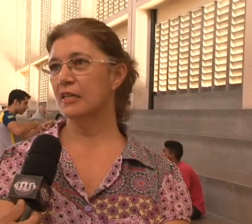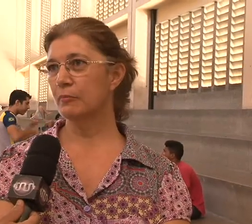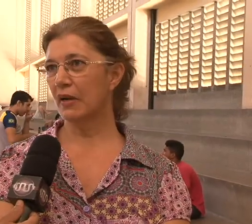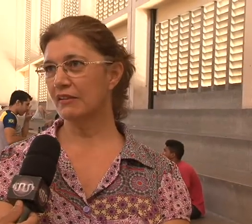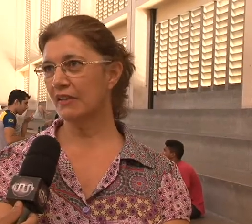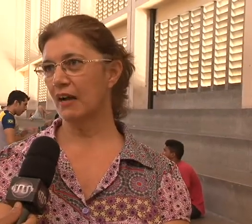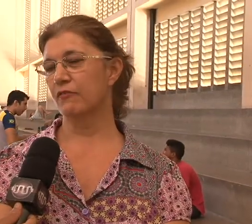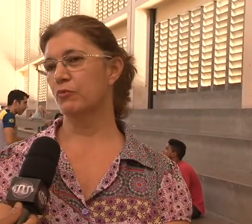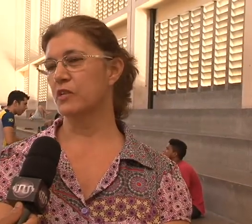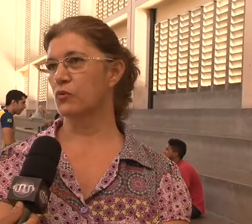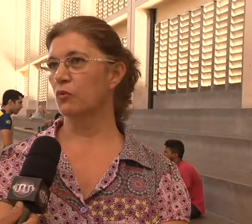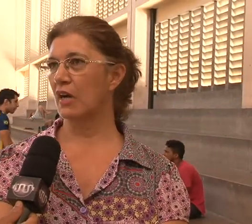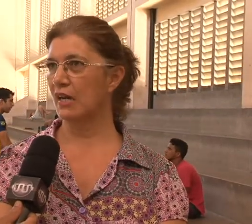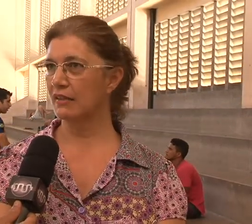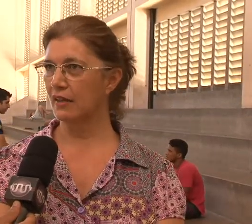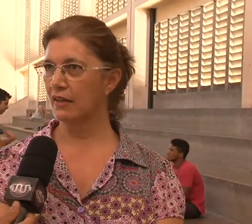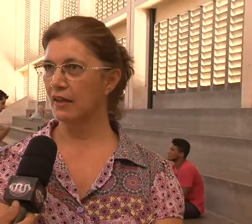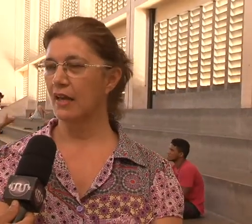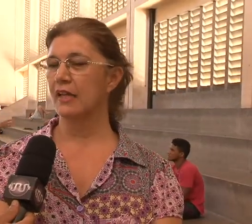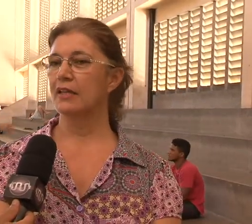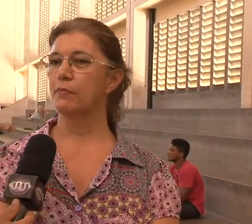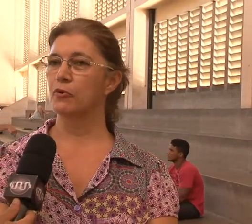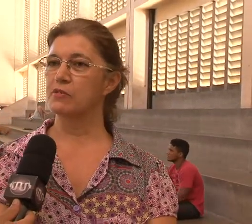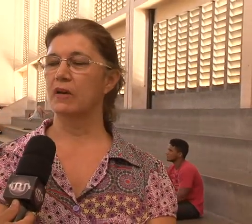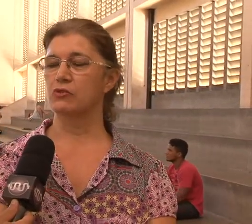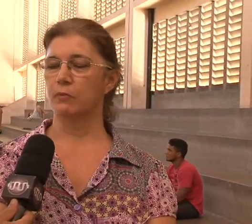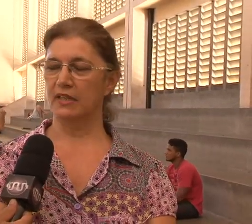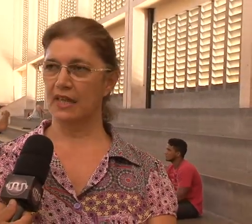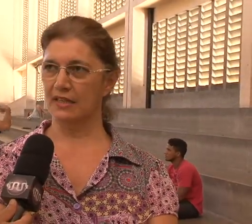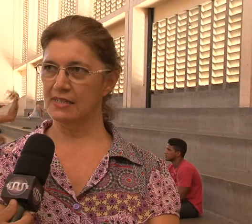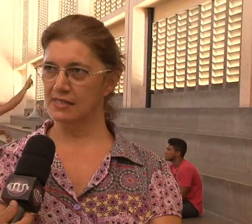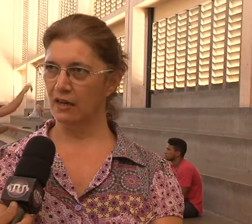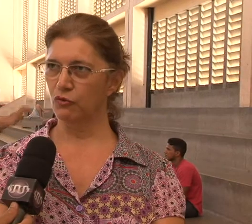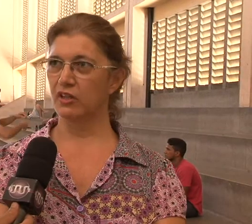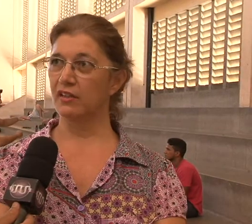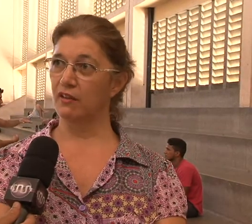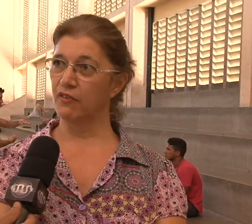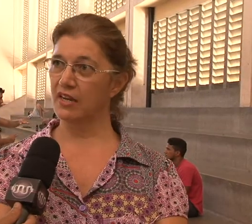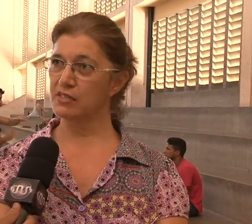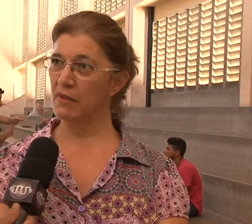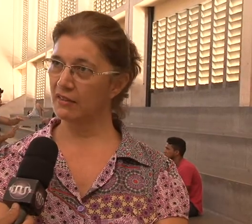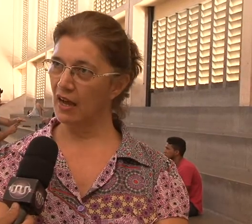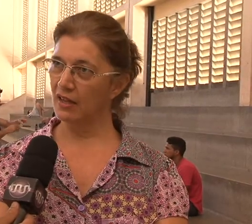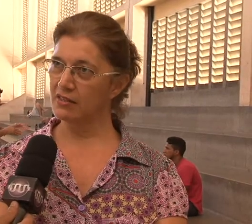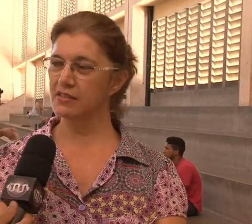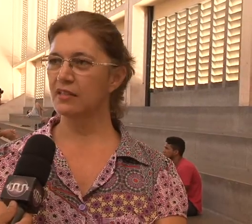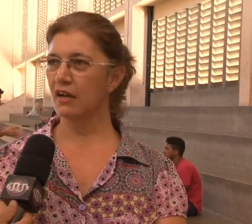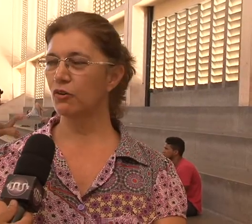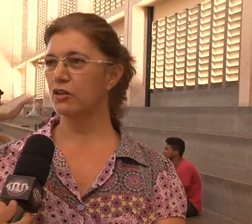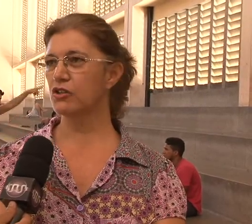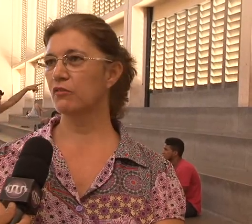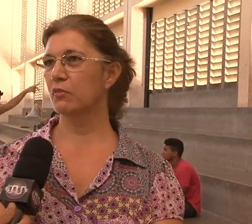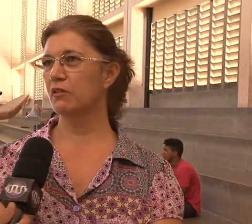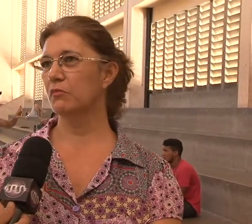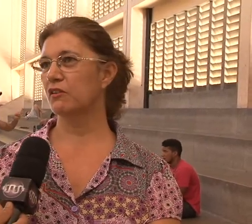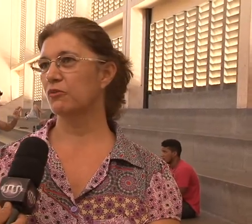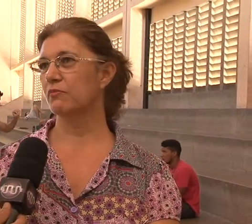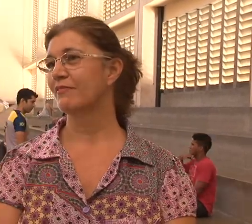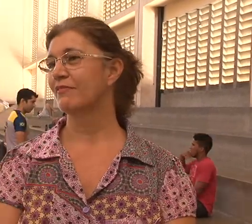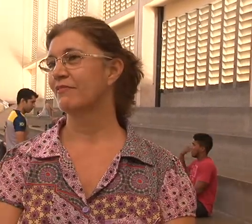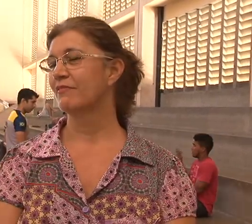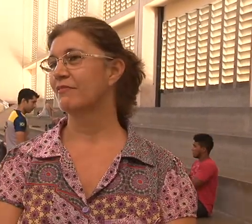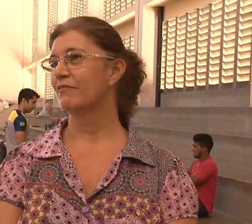criança que praticava. Começou com Karatê, depois passou para a natação, onde ele tem várias medalhas e agora está no